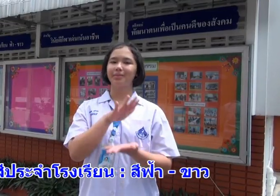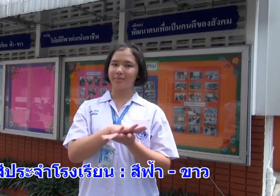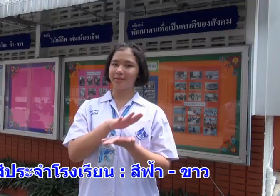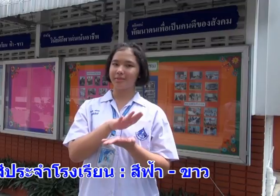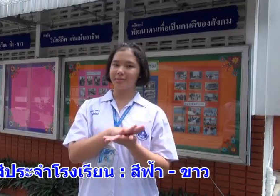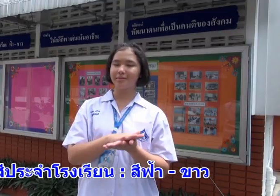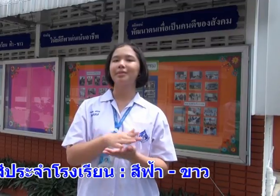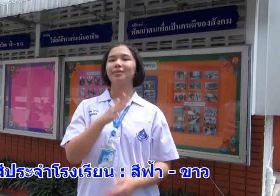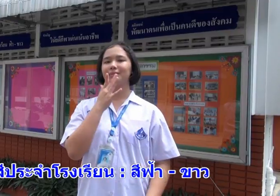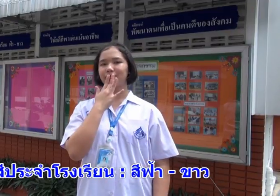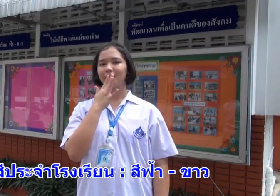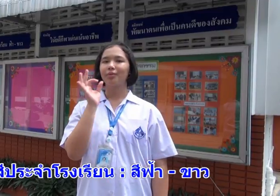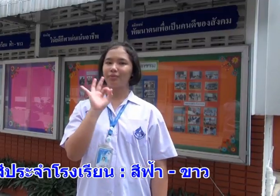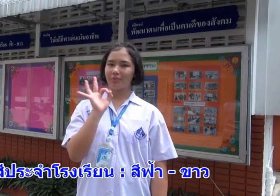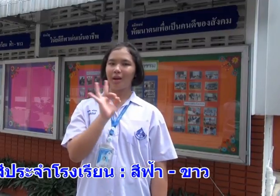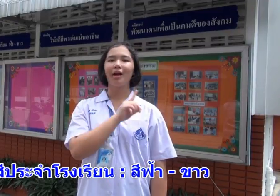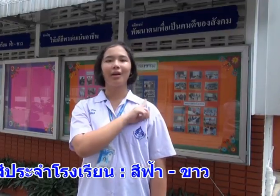งเรียนสีฟ้าขาว